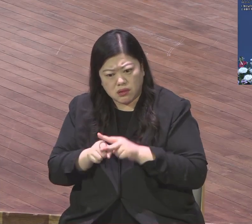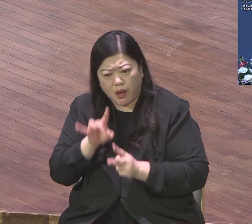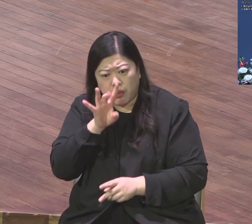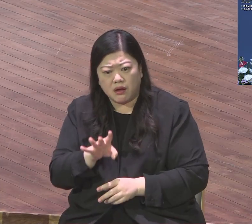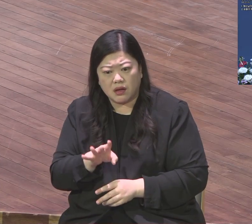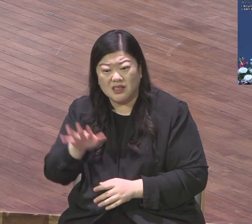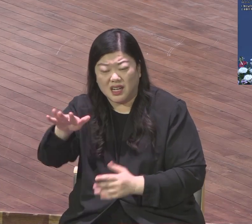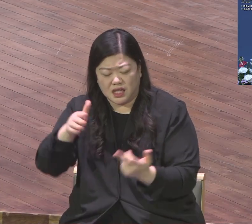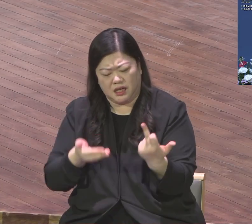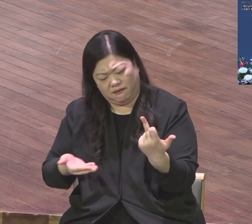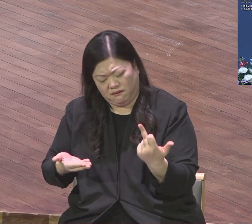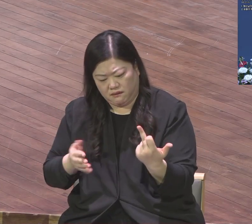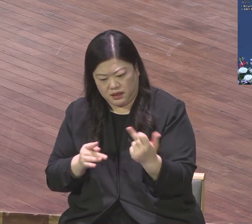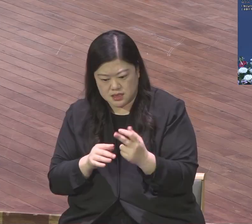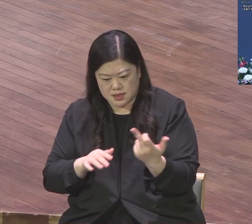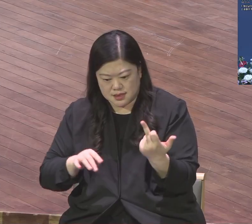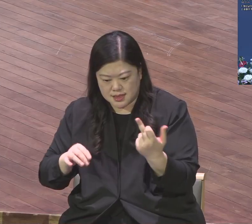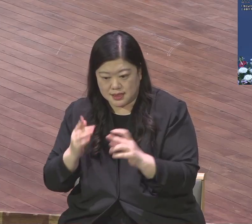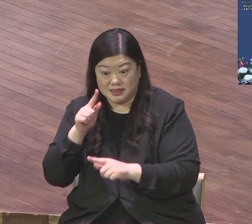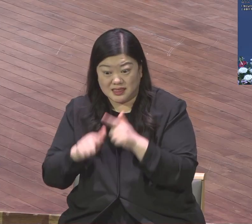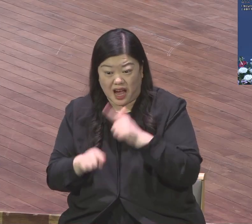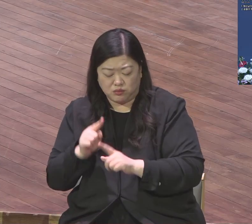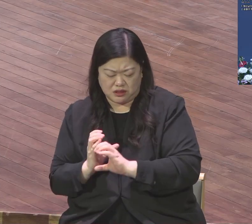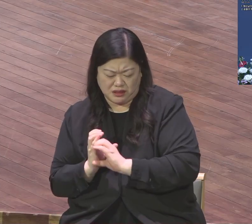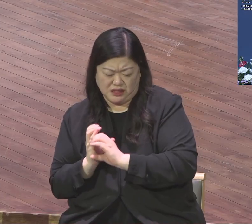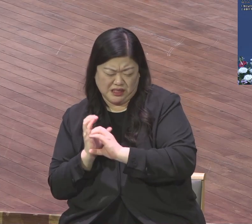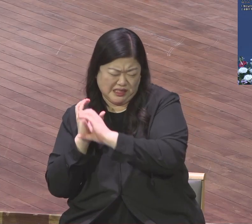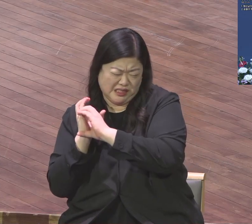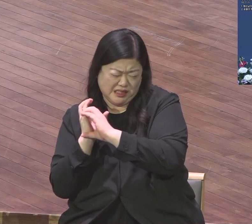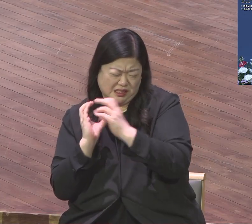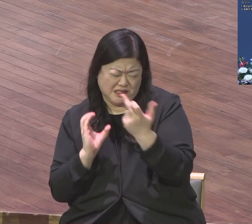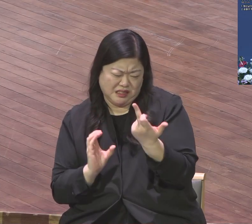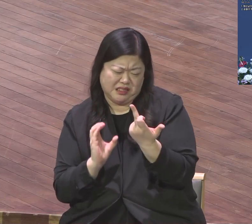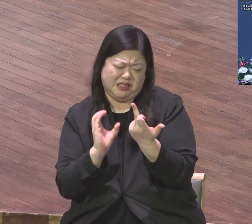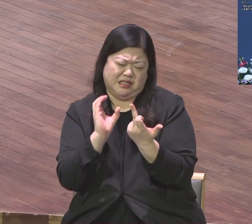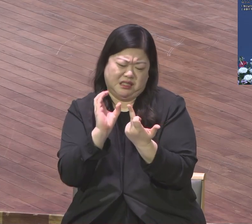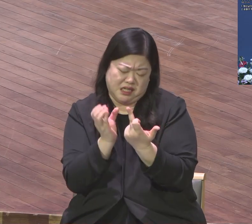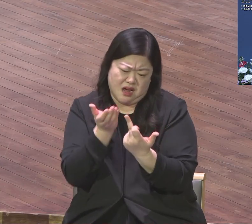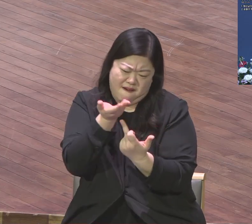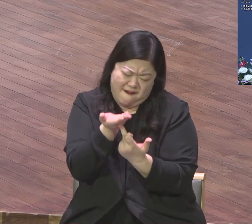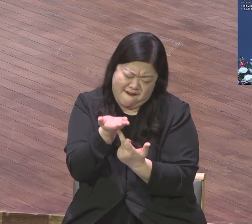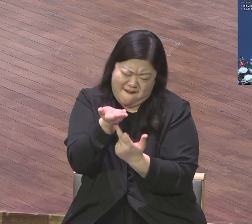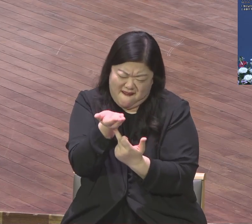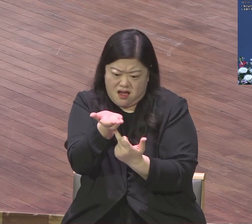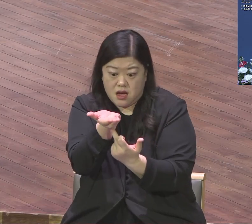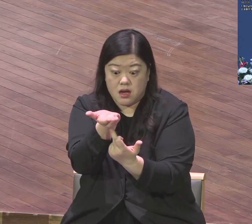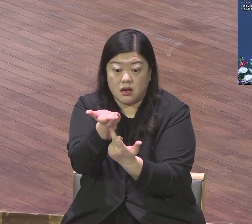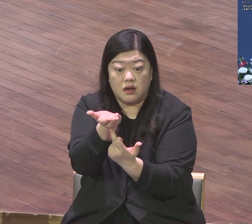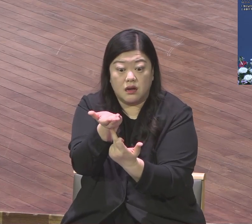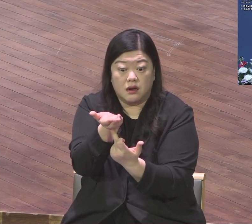힘들어요. 얼마나 힘들면 산이라 그러면 사람이 안 사는 데인데 그렇게 지어라. 이해가 됩니까?